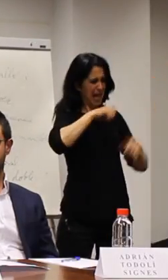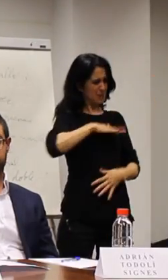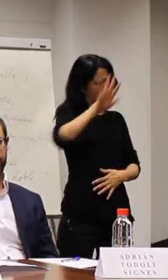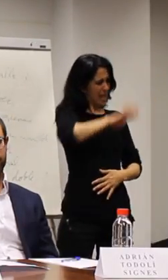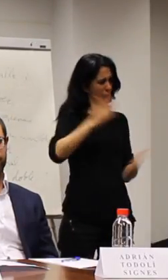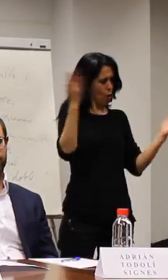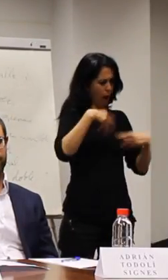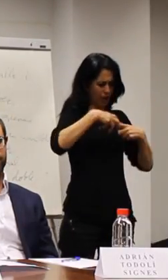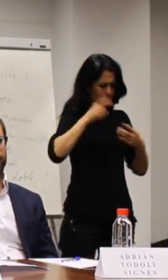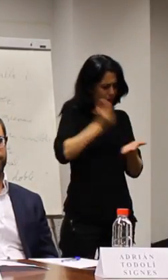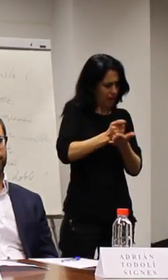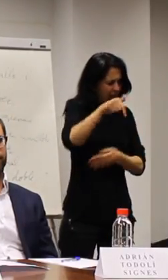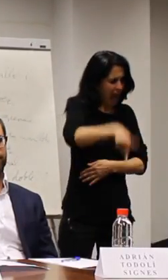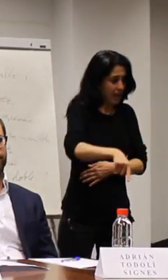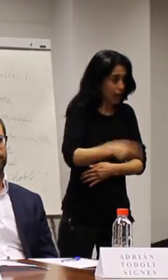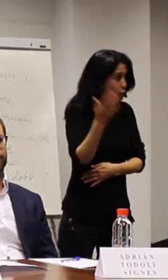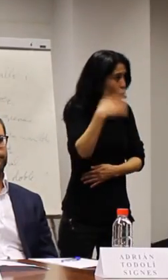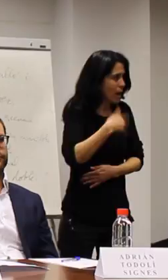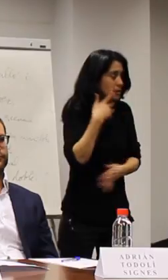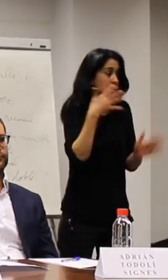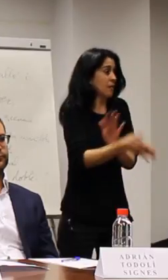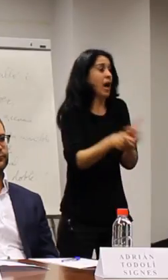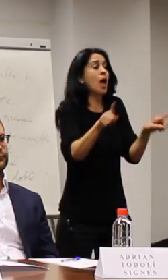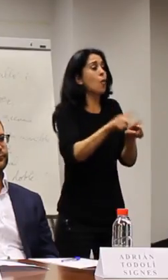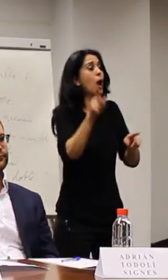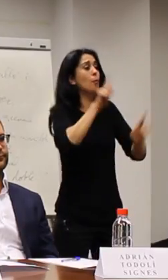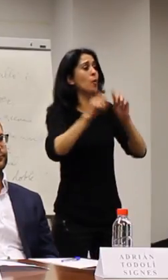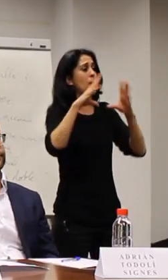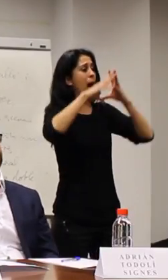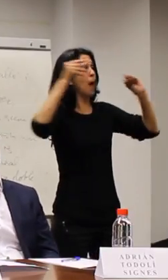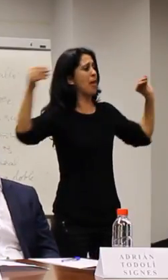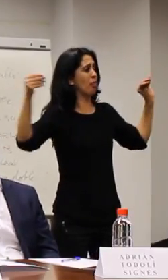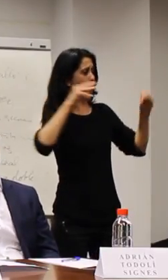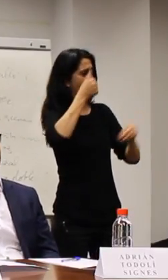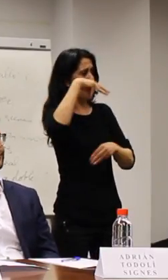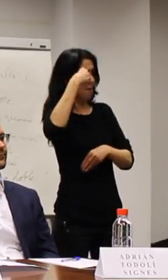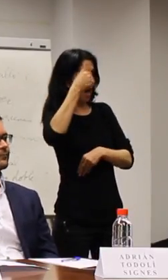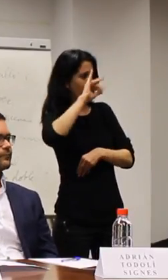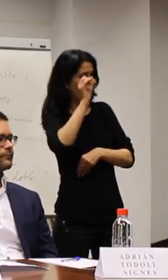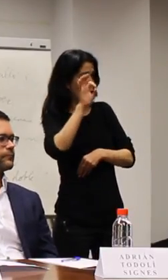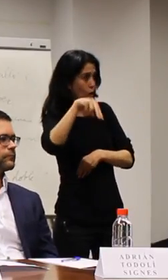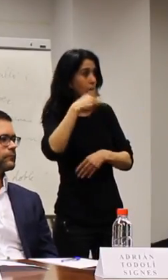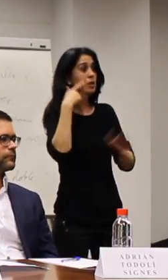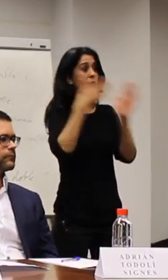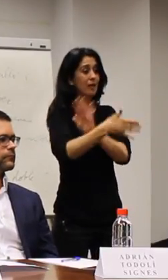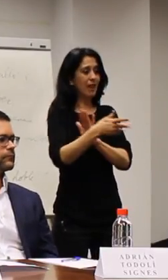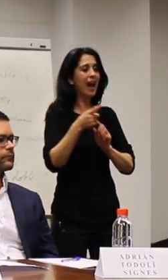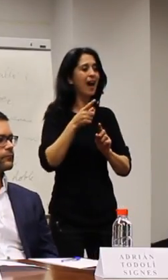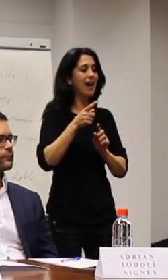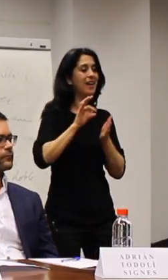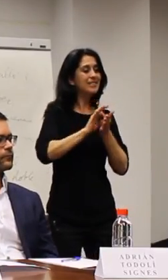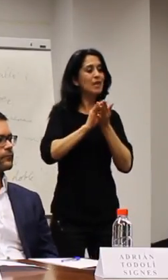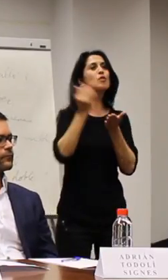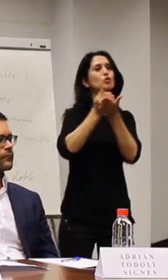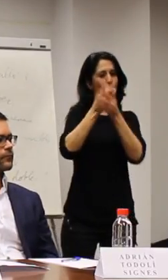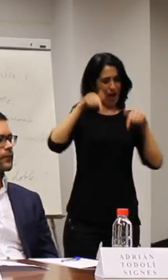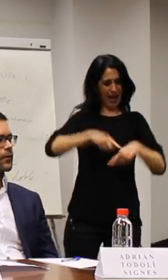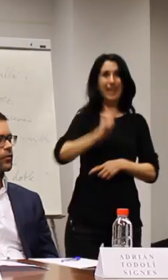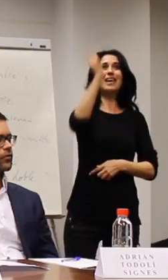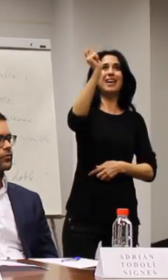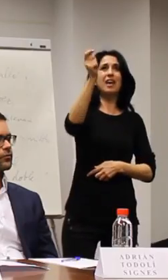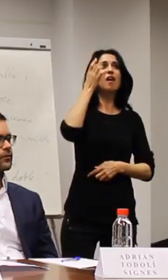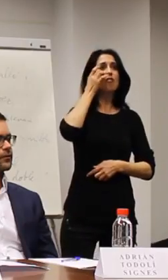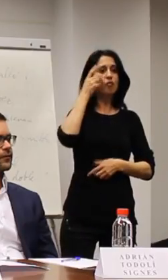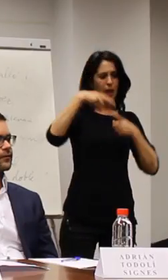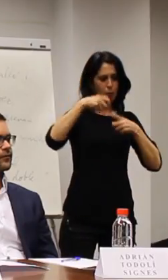estamos en el mismo problema de Amazon y de todos, que aprovechan la explotación económica aquí, pero no pagan impuestos ni aquí ni allá en ningún sitio. Con lo cual el problema no